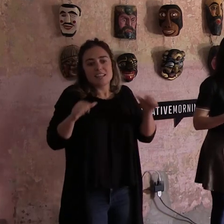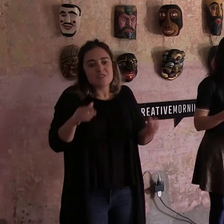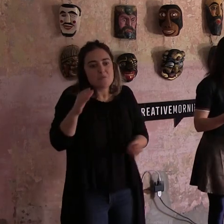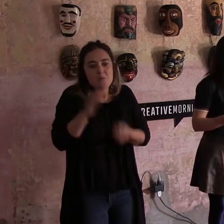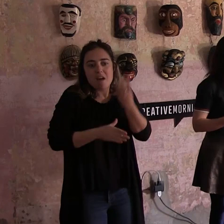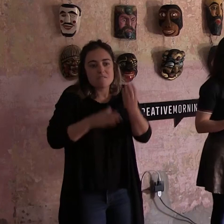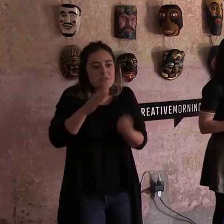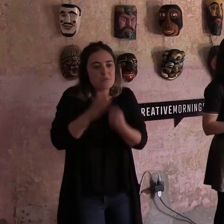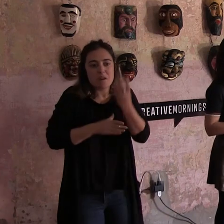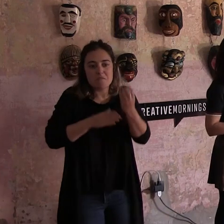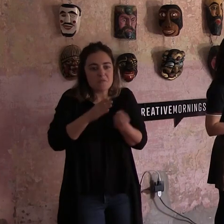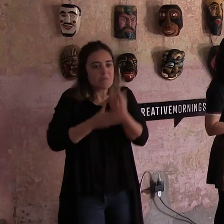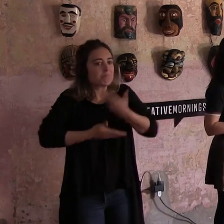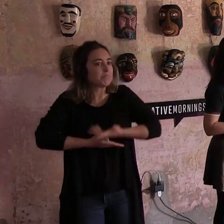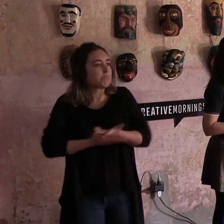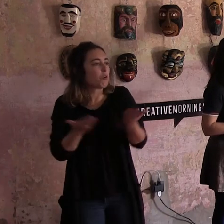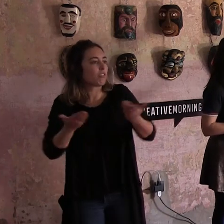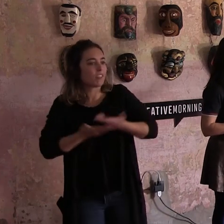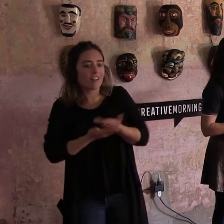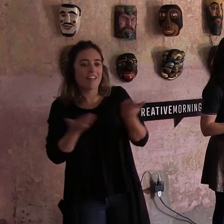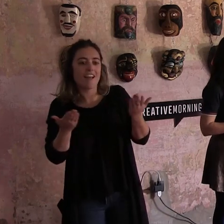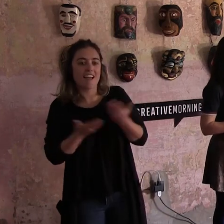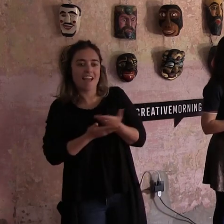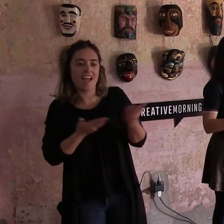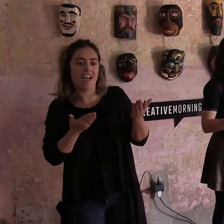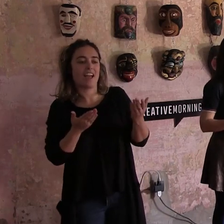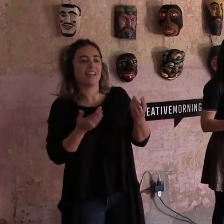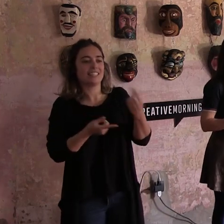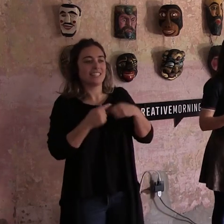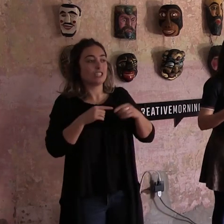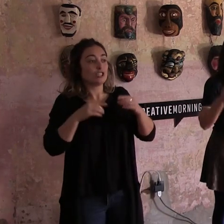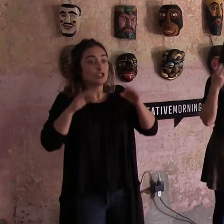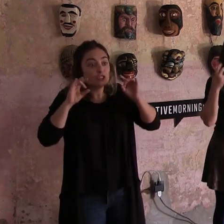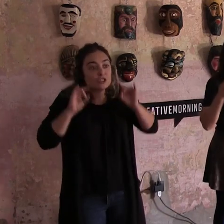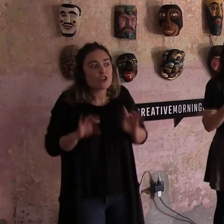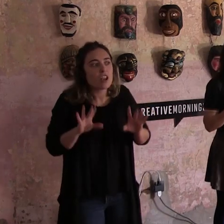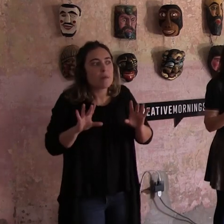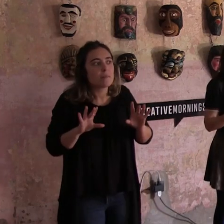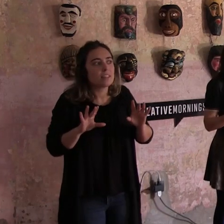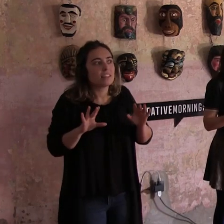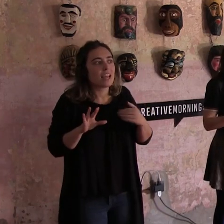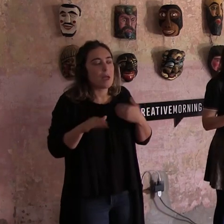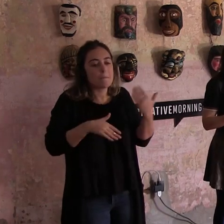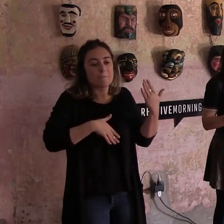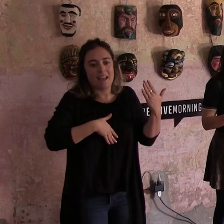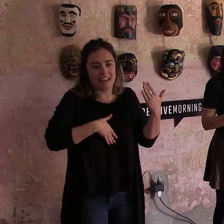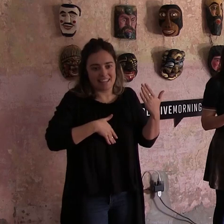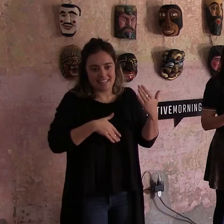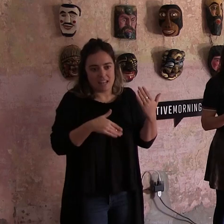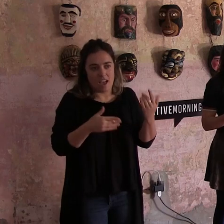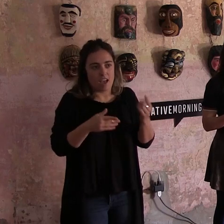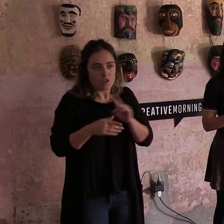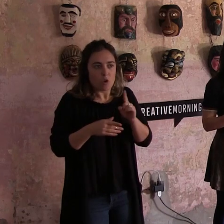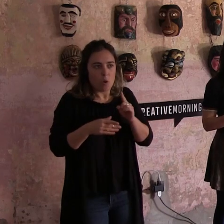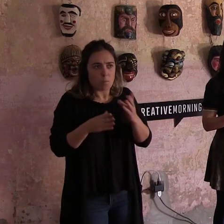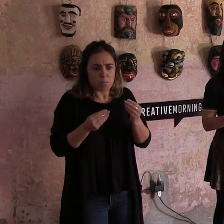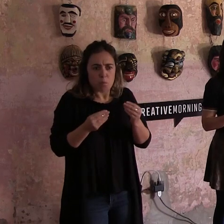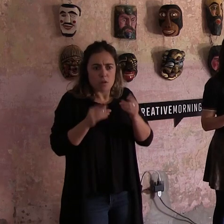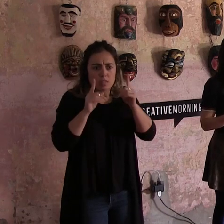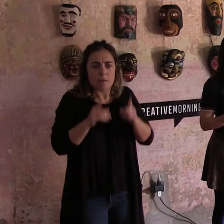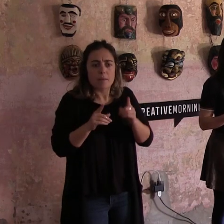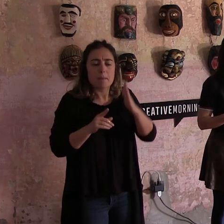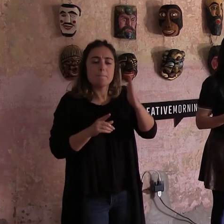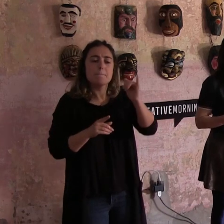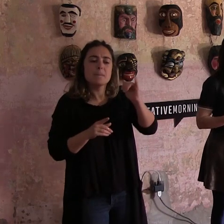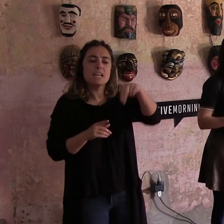años espectáculos increíbles, en las que, como verán, no era solo la bailarina típica, sino que teníamos mucha influencia de Pina